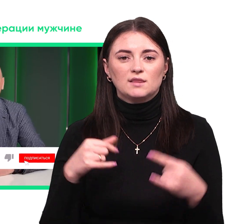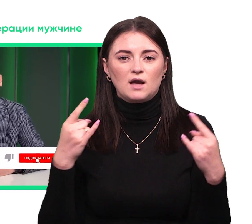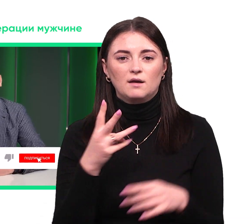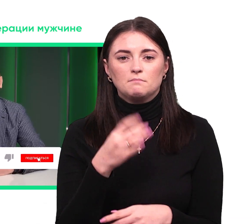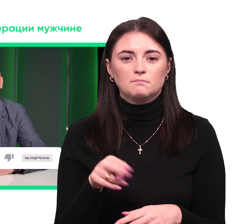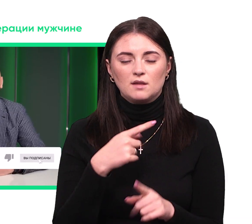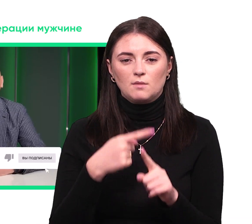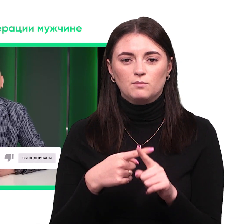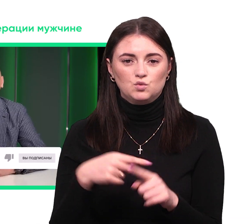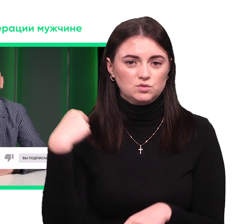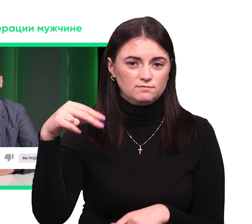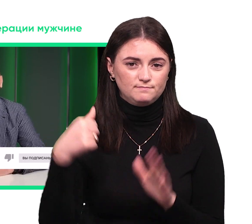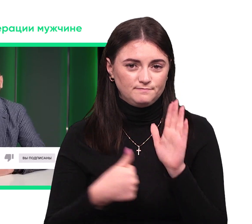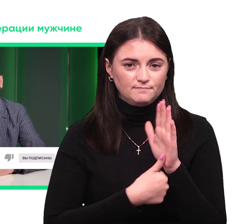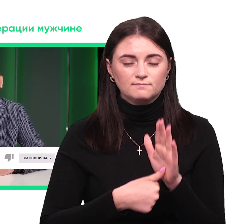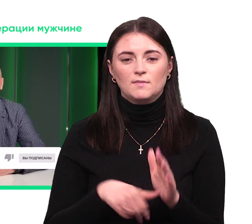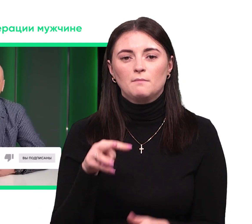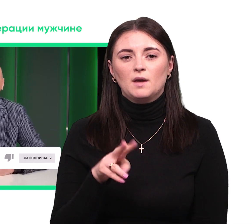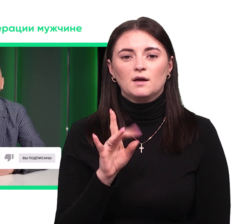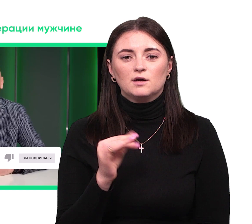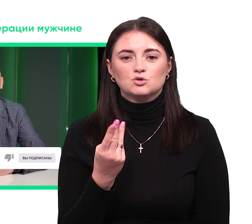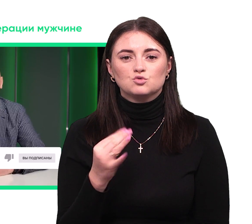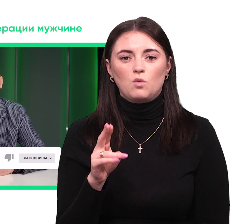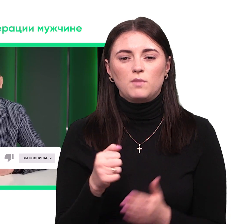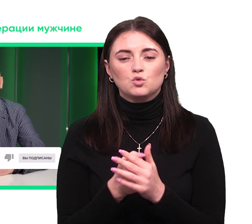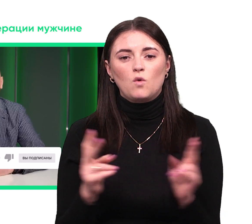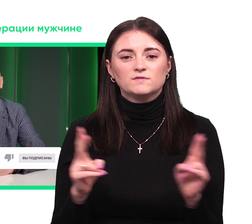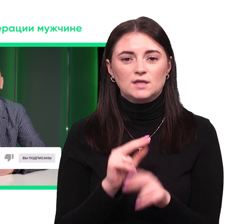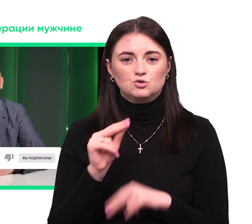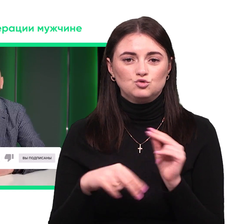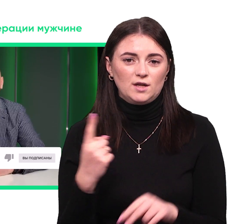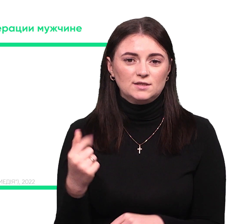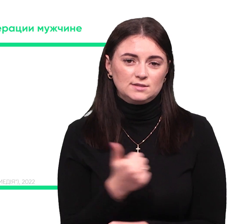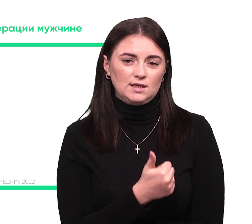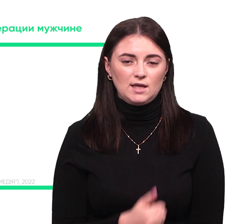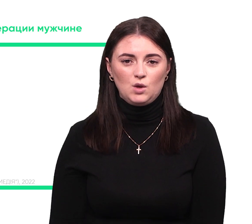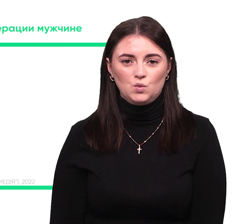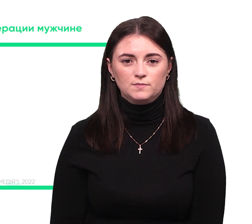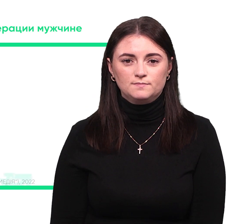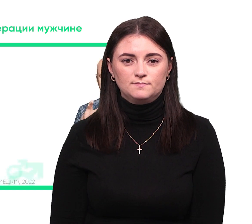MedPlus, жмите колокольчик. С вами я, Михаил Криштопа. До встречи через неделю на канале MedPlus.